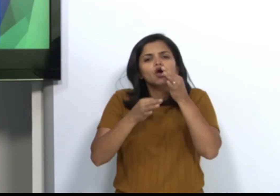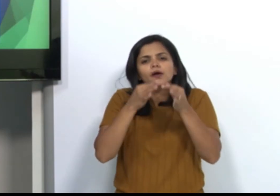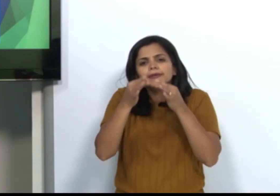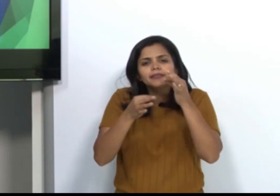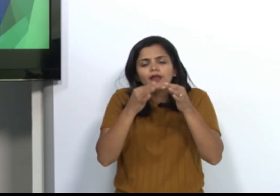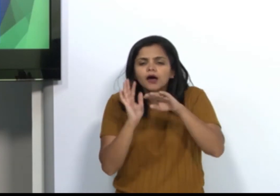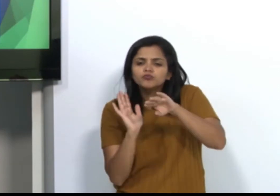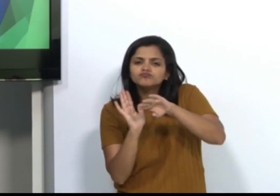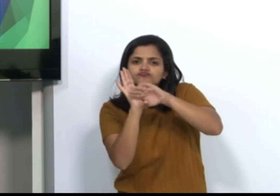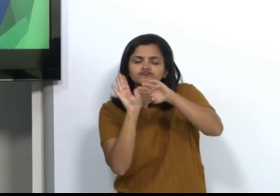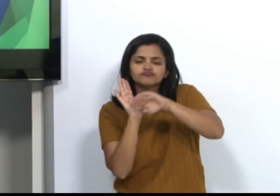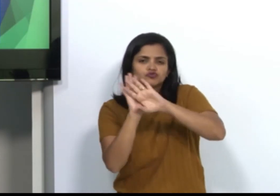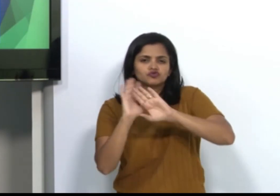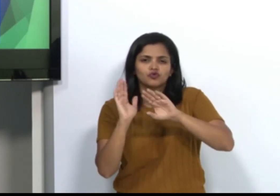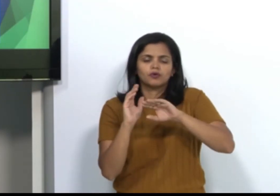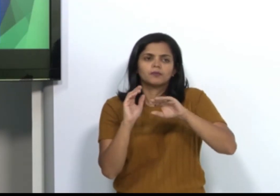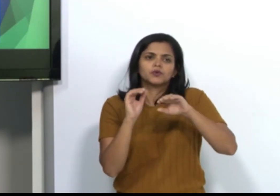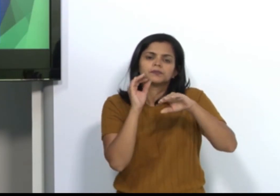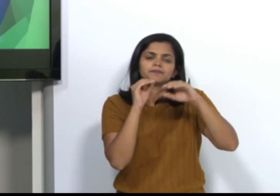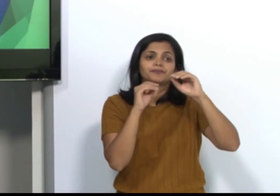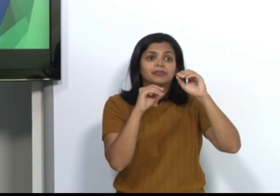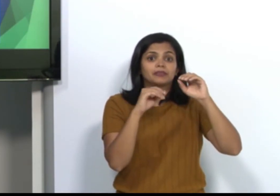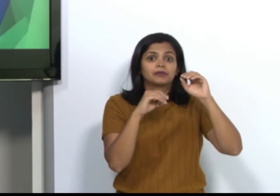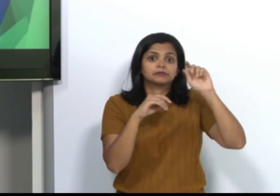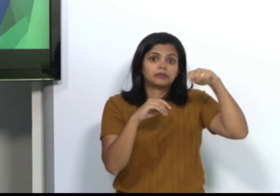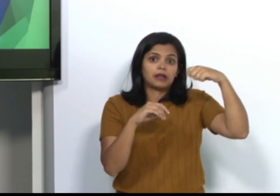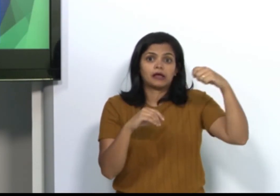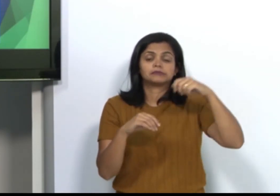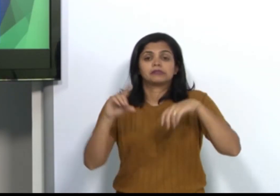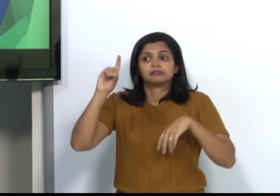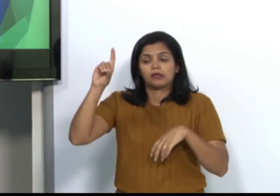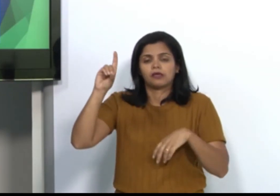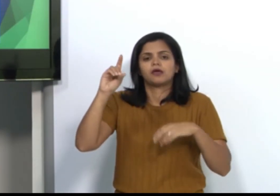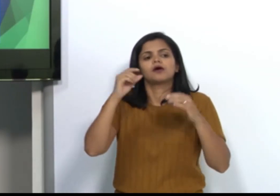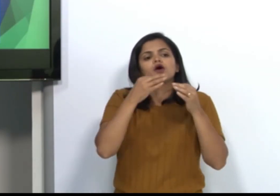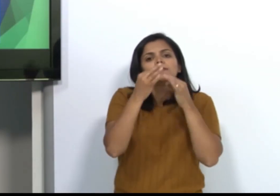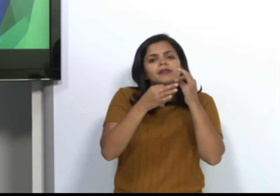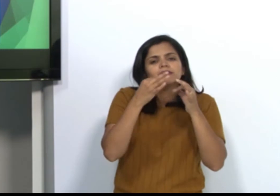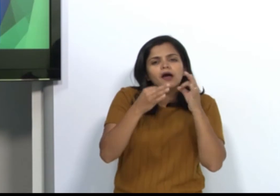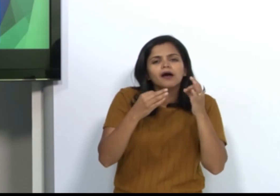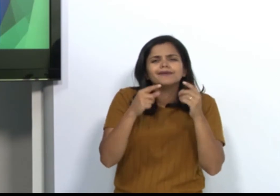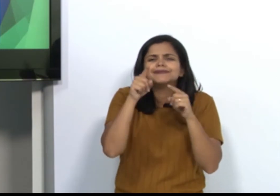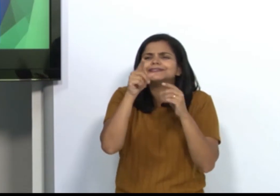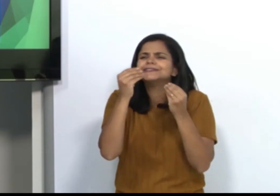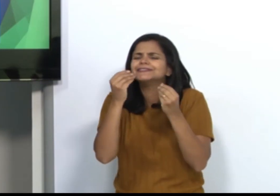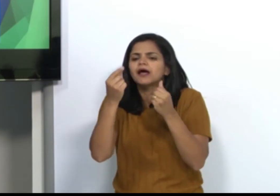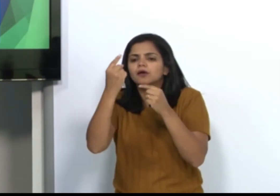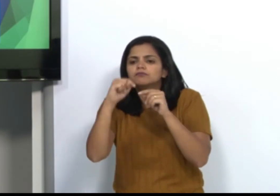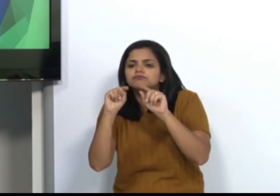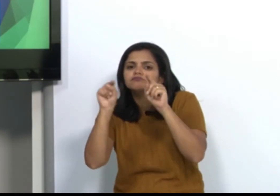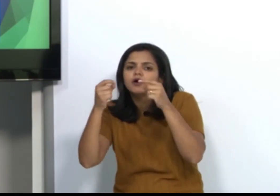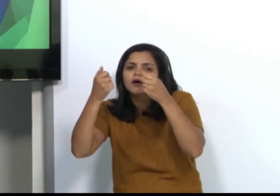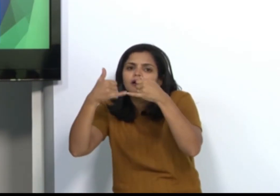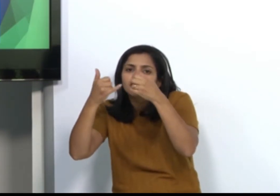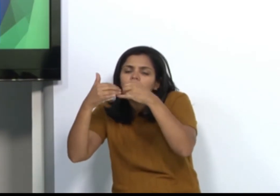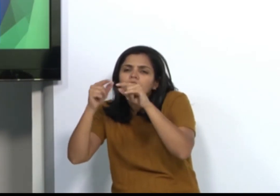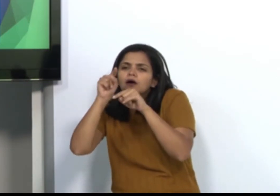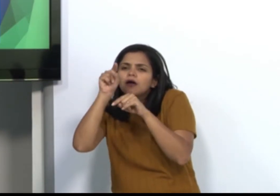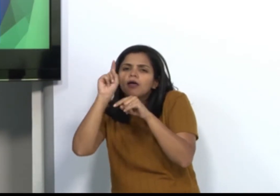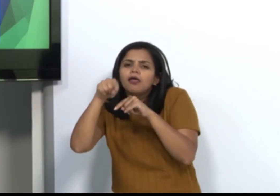Vamos aprender sobre colocação de palavras. Mas, só para auxiliá-los, aqui você vai